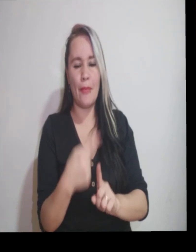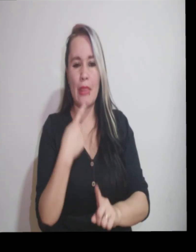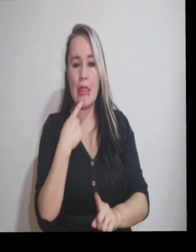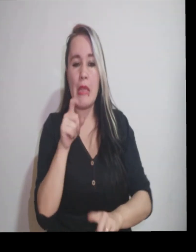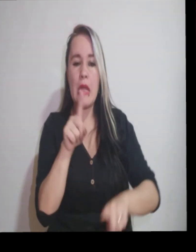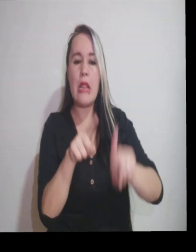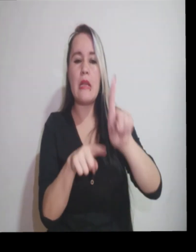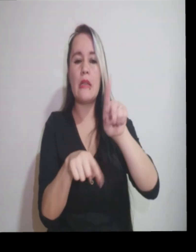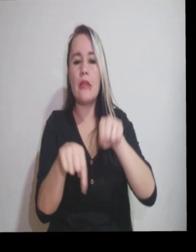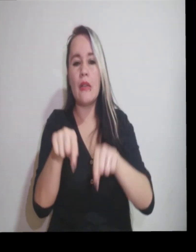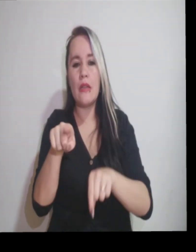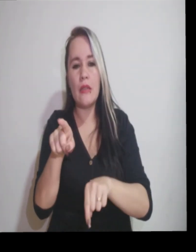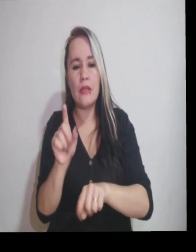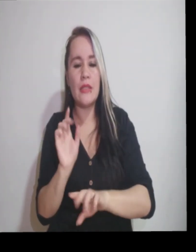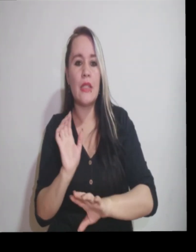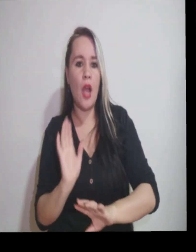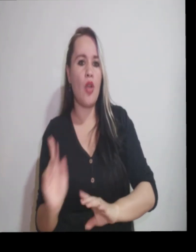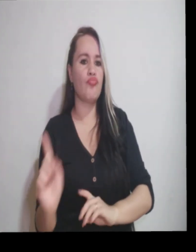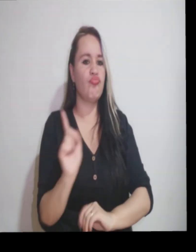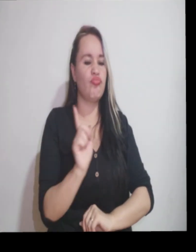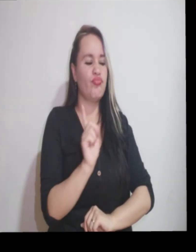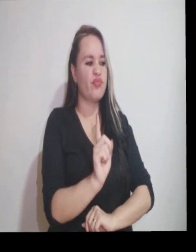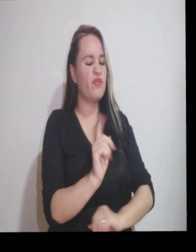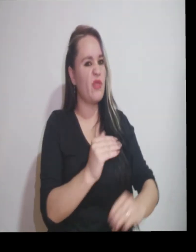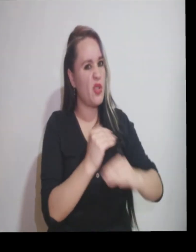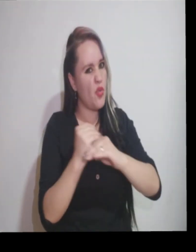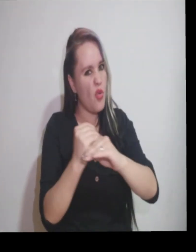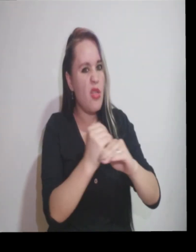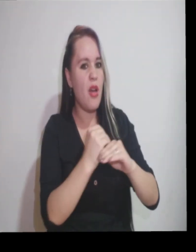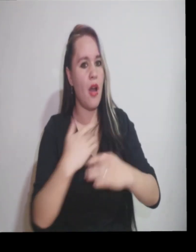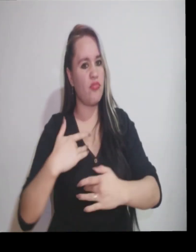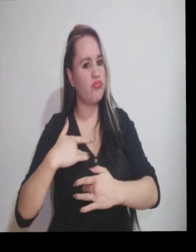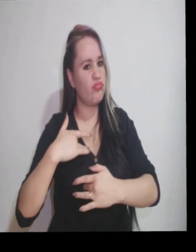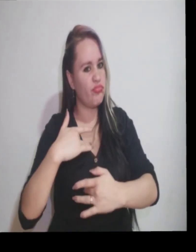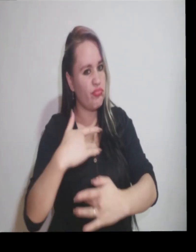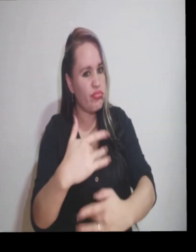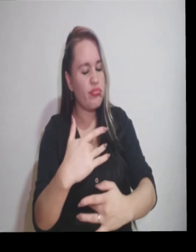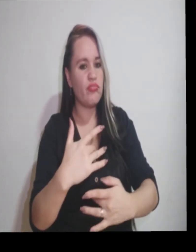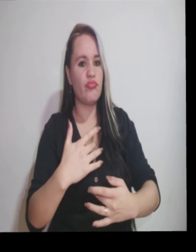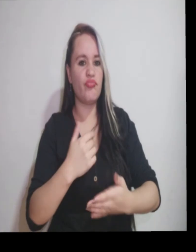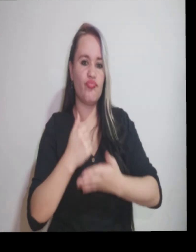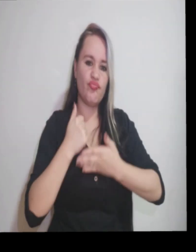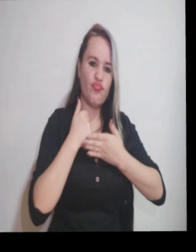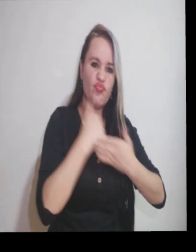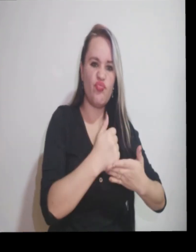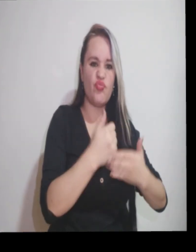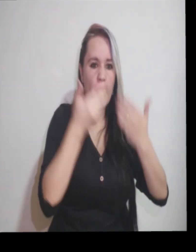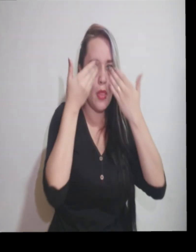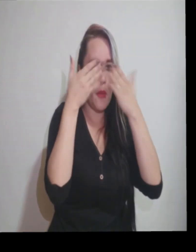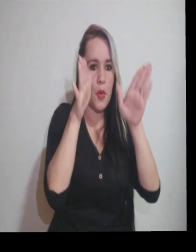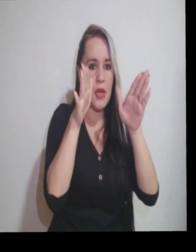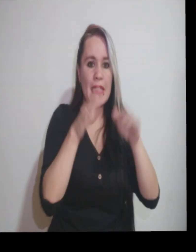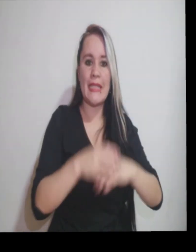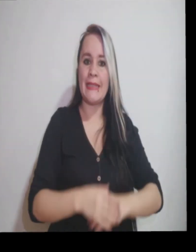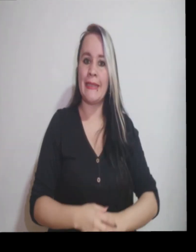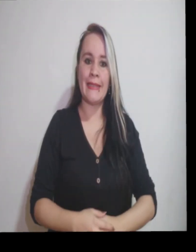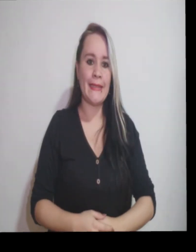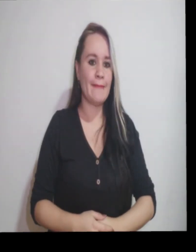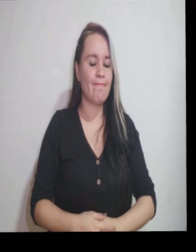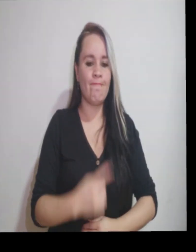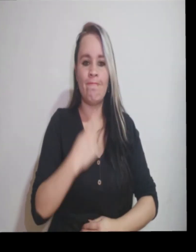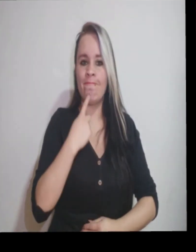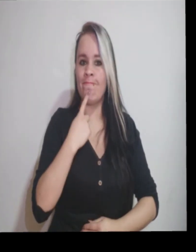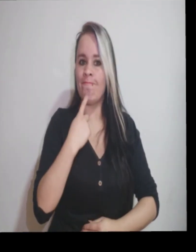hacer esa distinción y fomentar algunos aspectos positivos de la nueva sociedad, la igualdad,